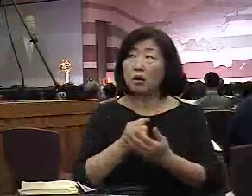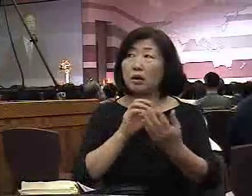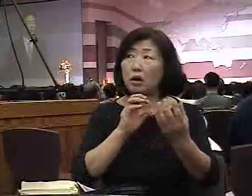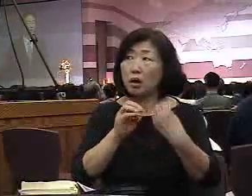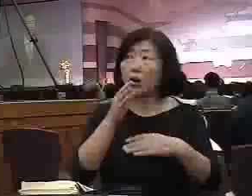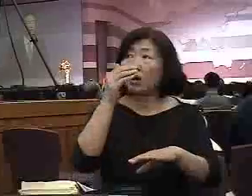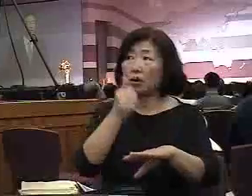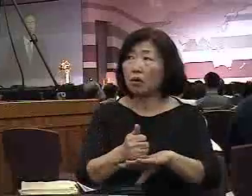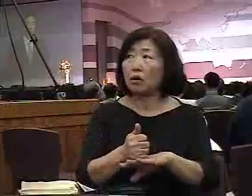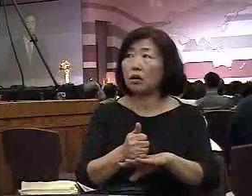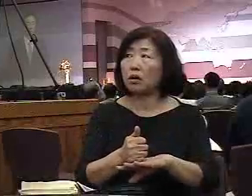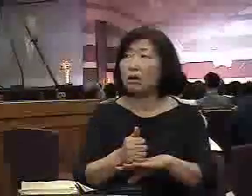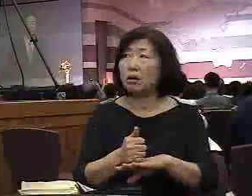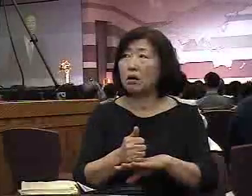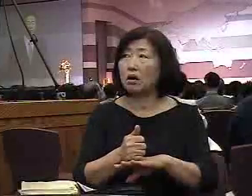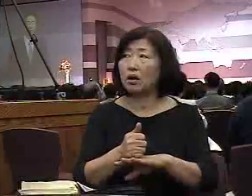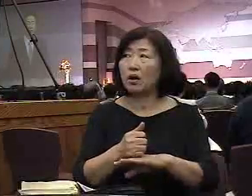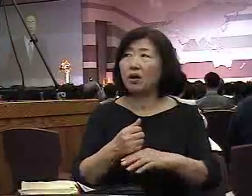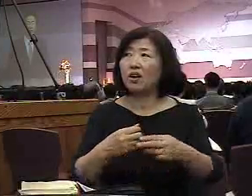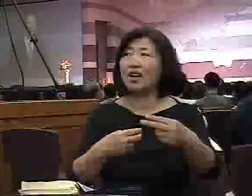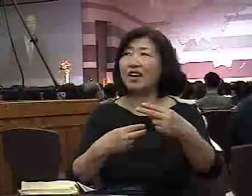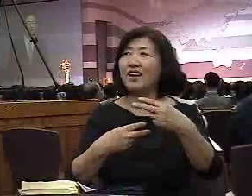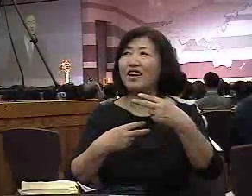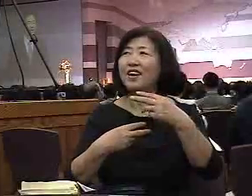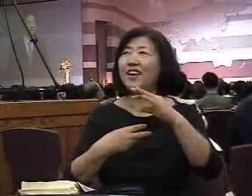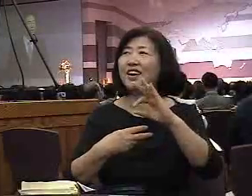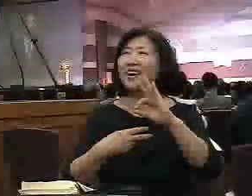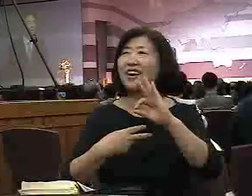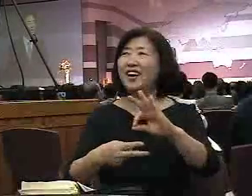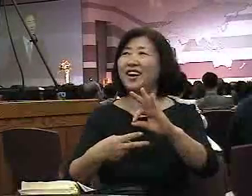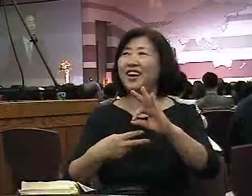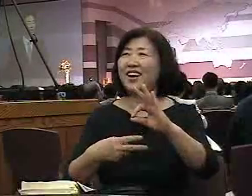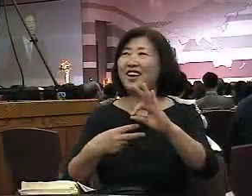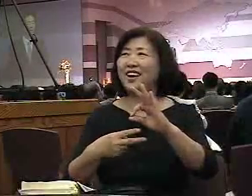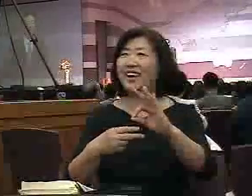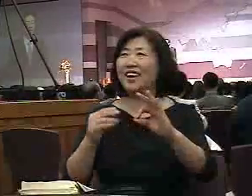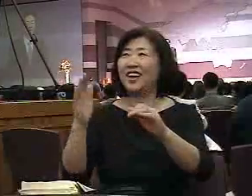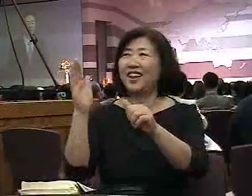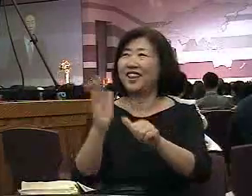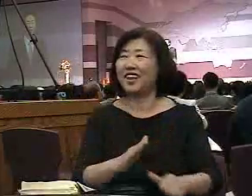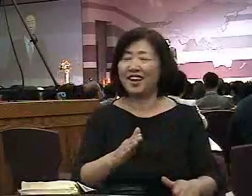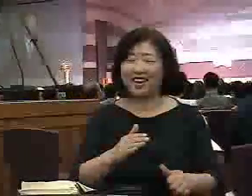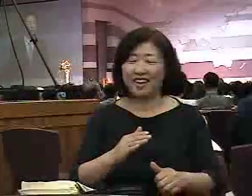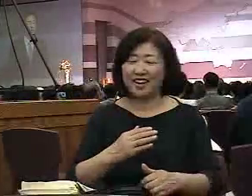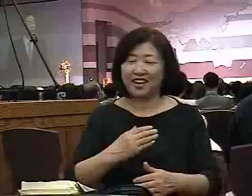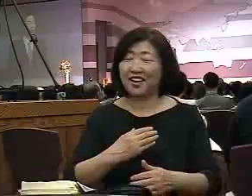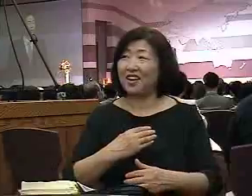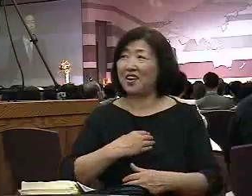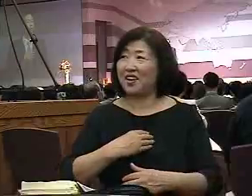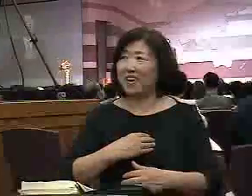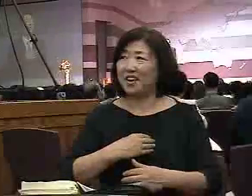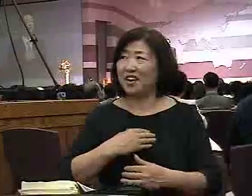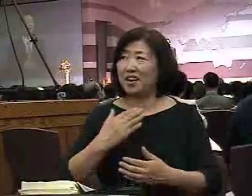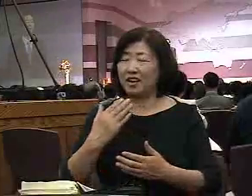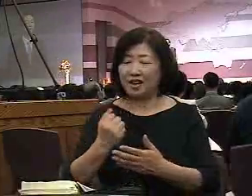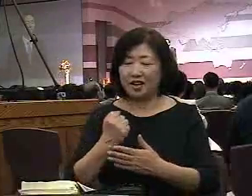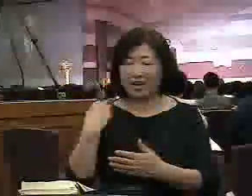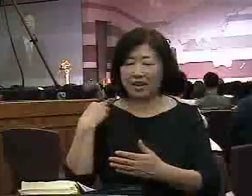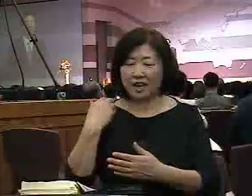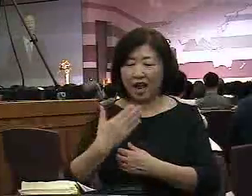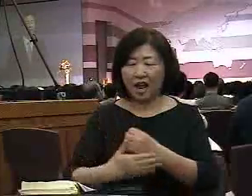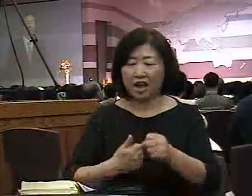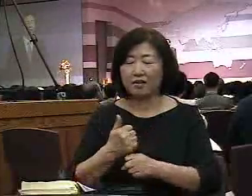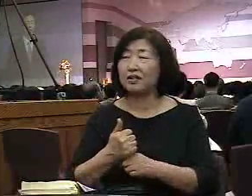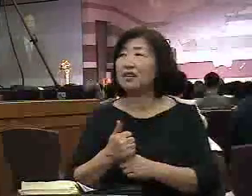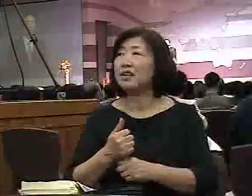결과는 빵점입니다. 거의 탈락, 퇴학의 위기를 이 아브라함이 맡고 있습니다. 하나님이 얼마나